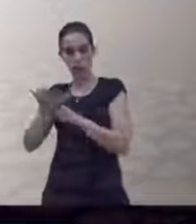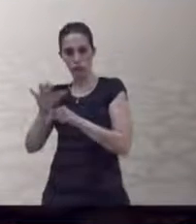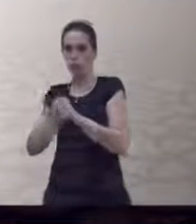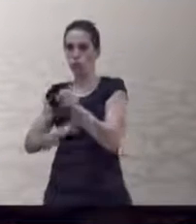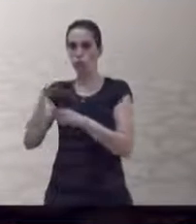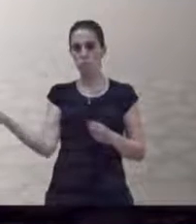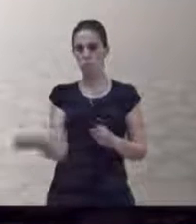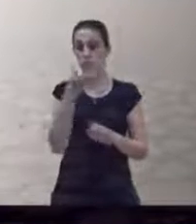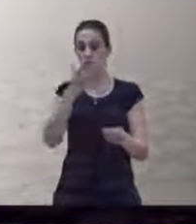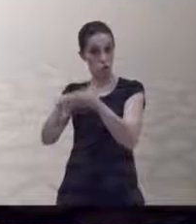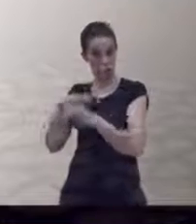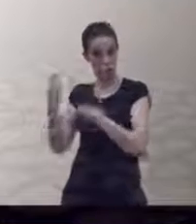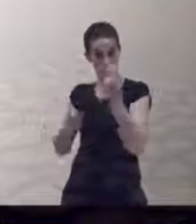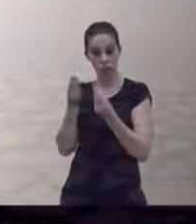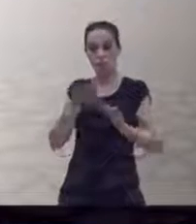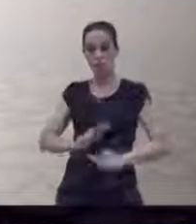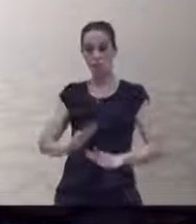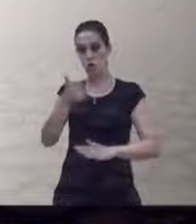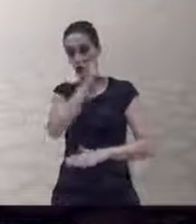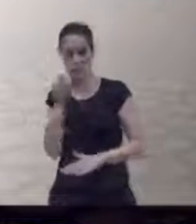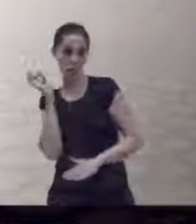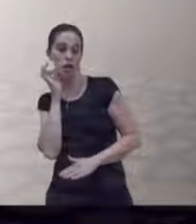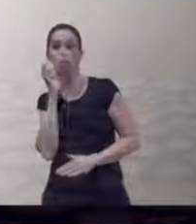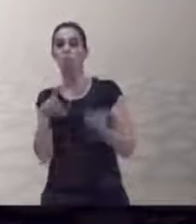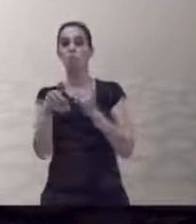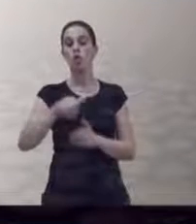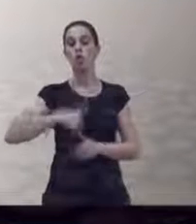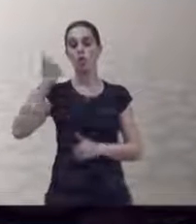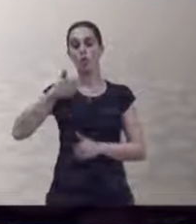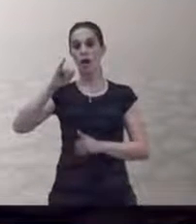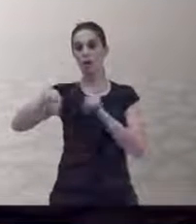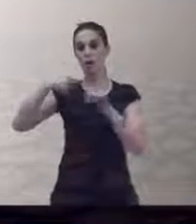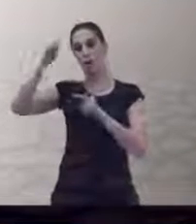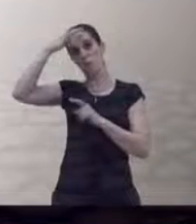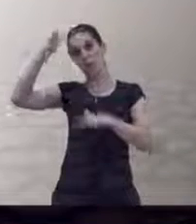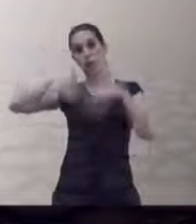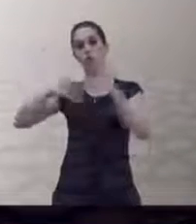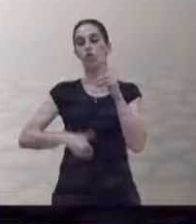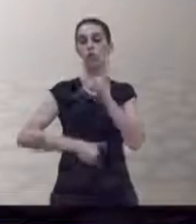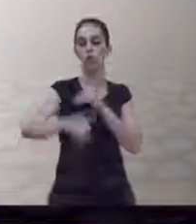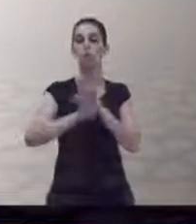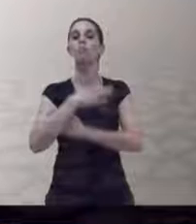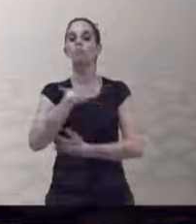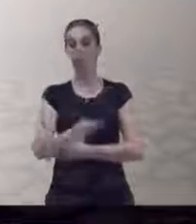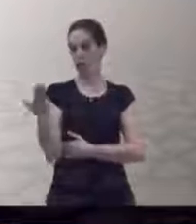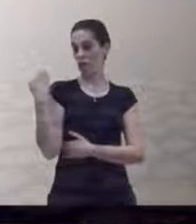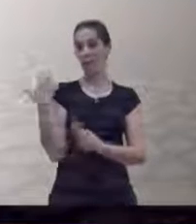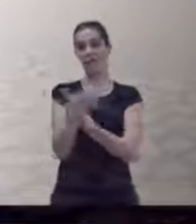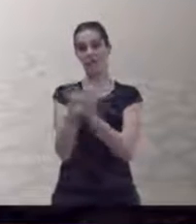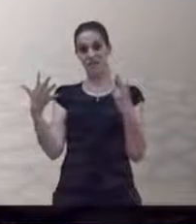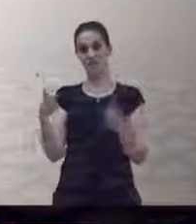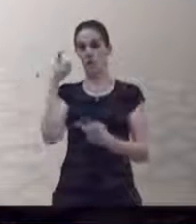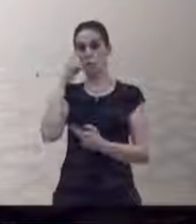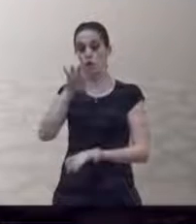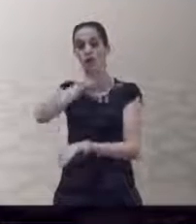lo local. Solo si lo hacemos así y solidariamente nuestros hijos e hijas tendrán oportunidades para imaginar y construir el futuro. El